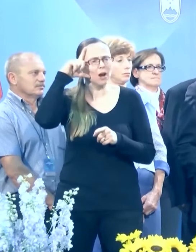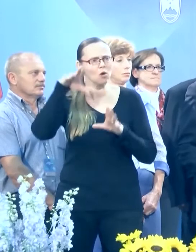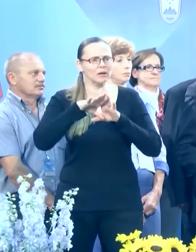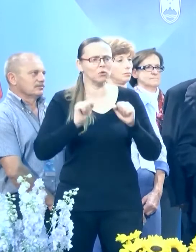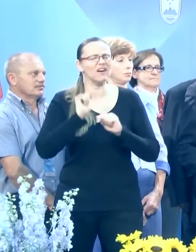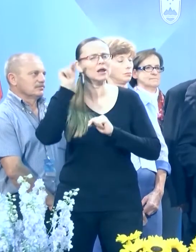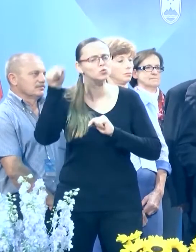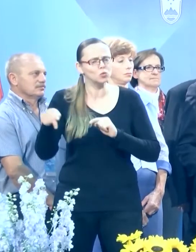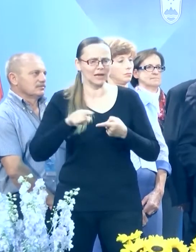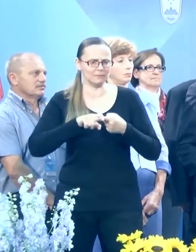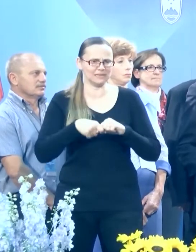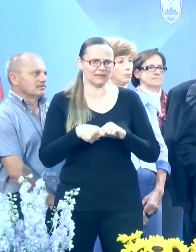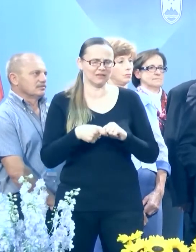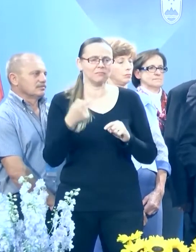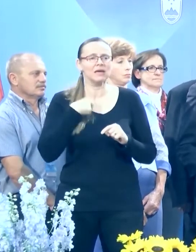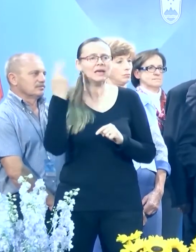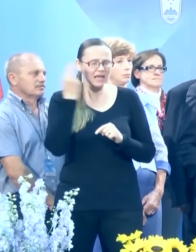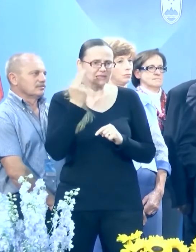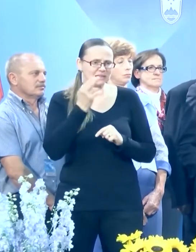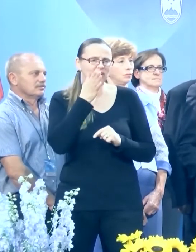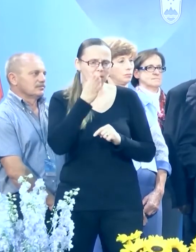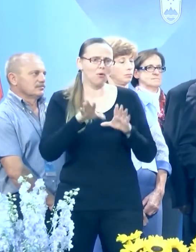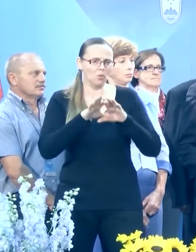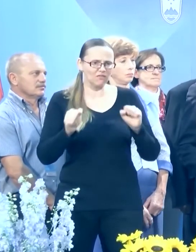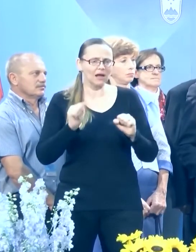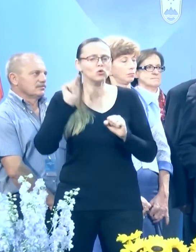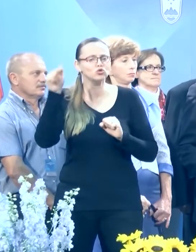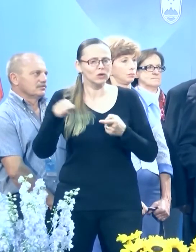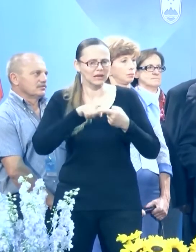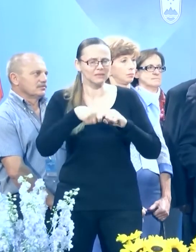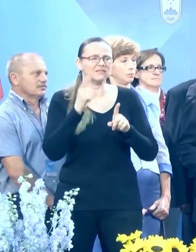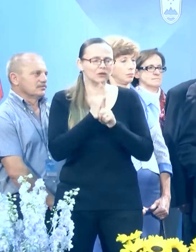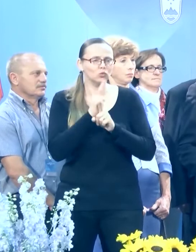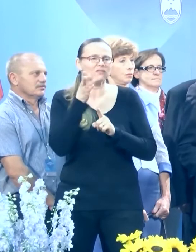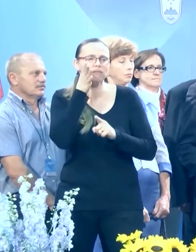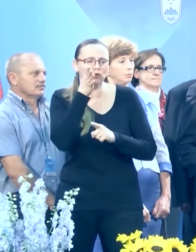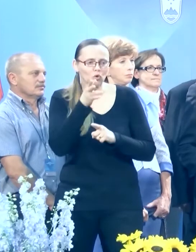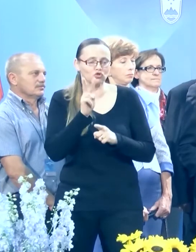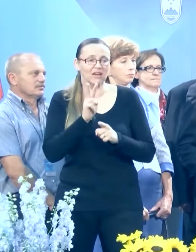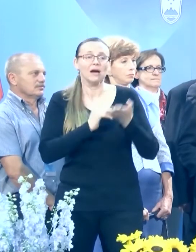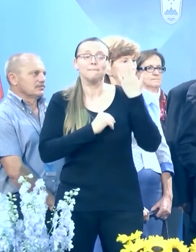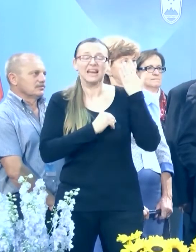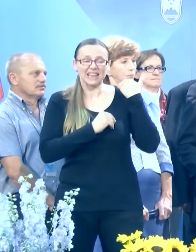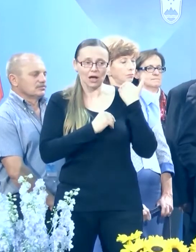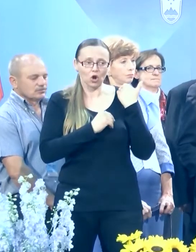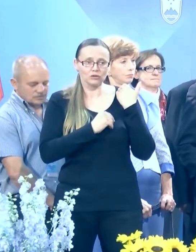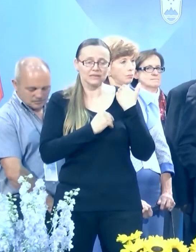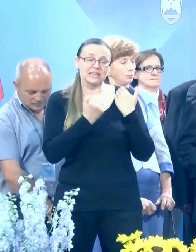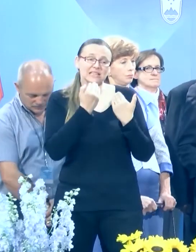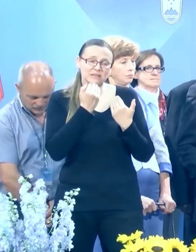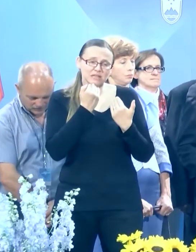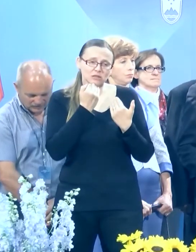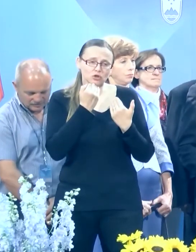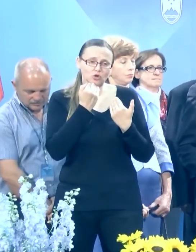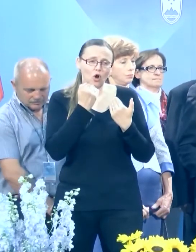zunanjimi zadevami. Jaz se seveda nameravam ukvarjati z zunanjimi zadevami tudi v bodoče. V preteklosti sem se skoraj da